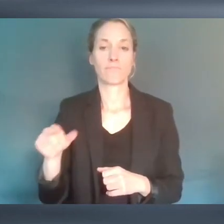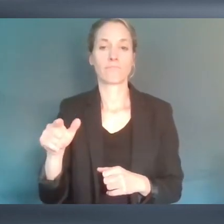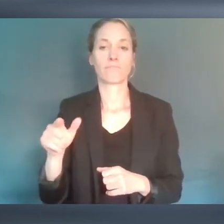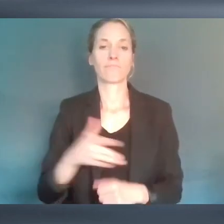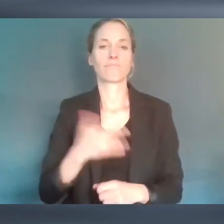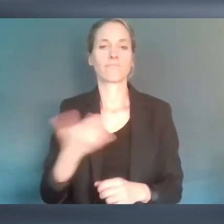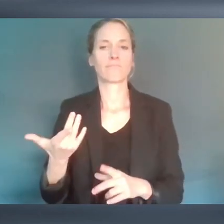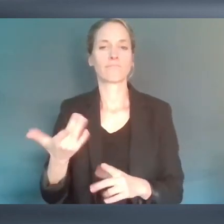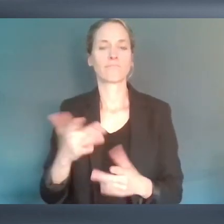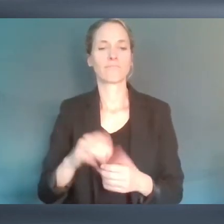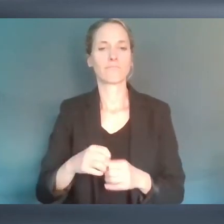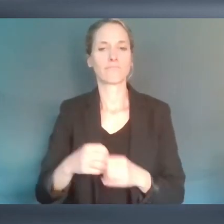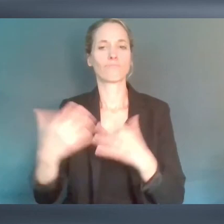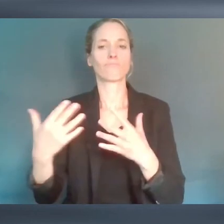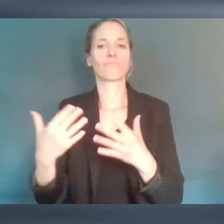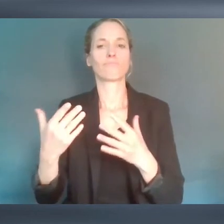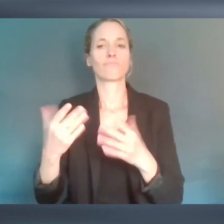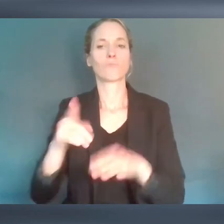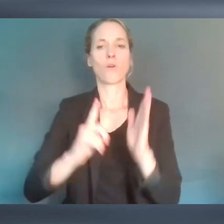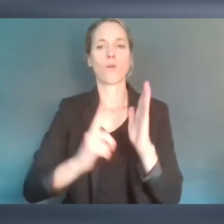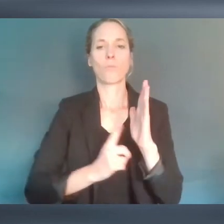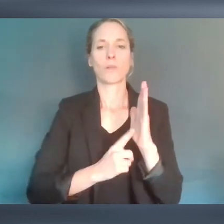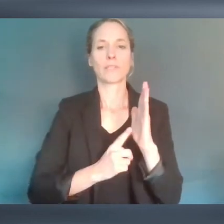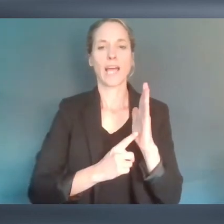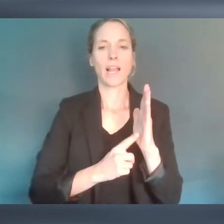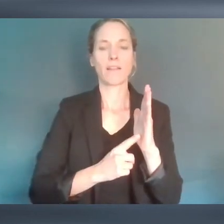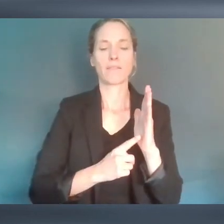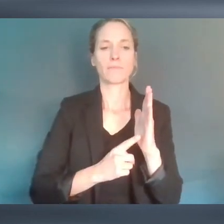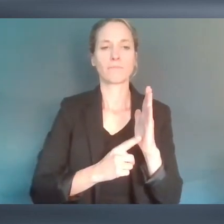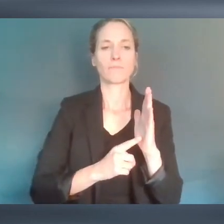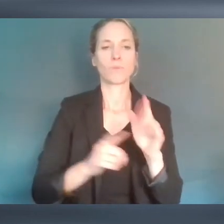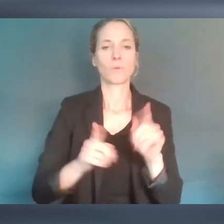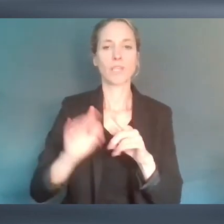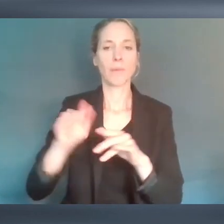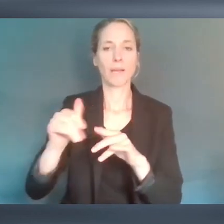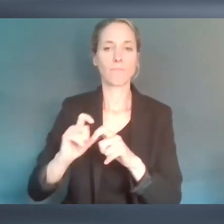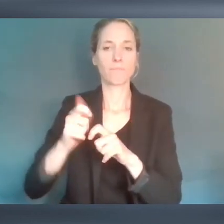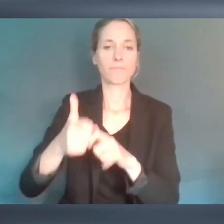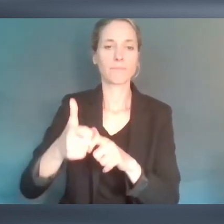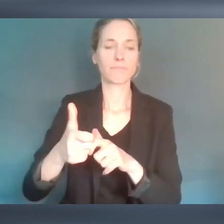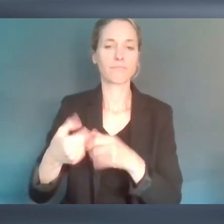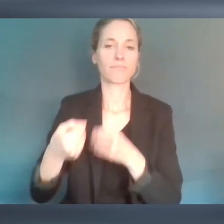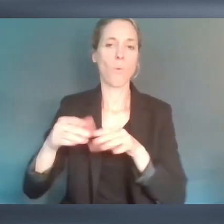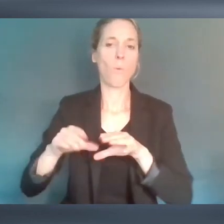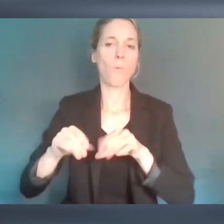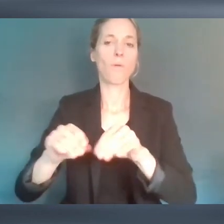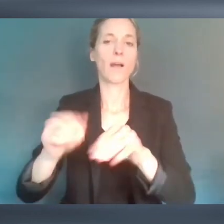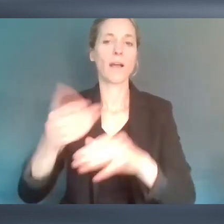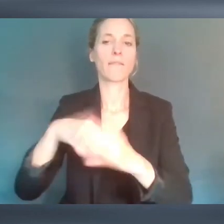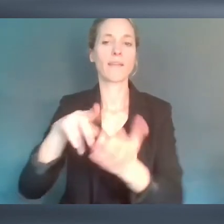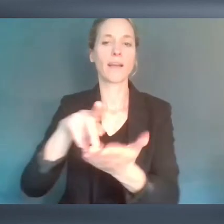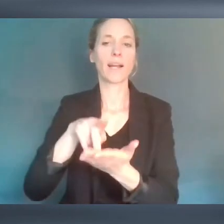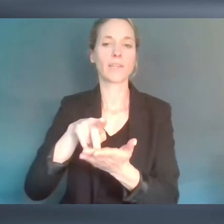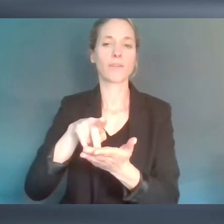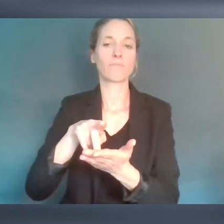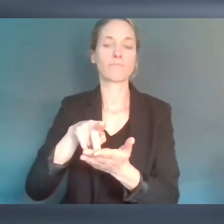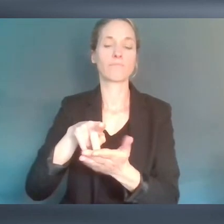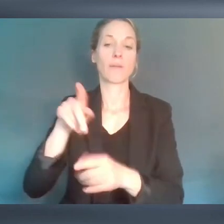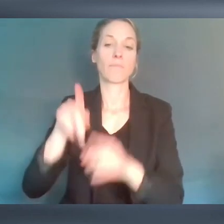aussi censés les accompagner, les appliquer auprès des clients. Pas toujours le cas. Alors